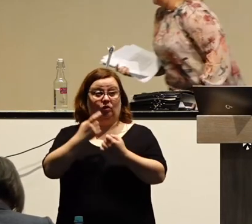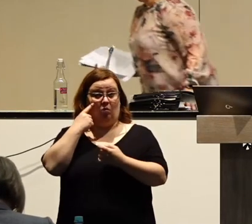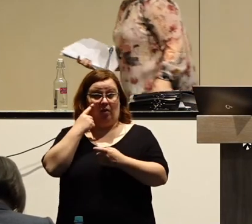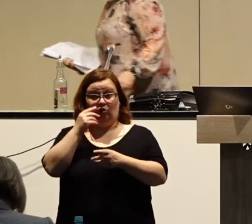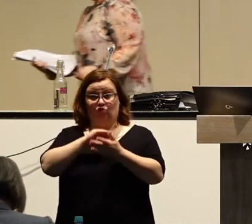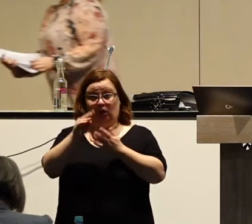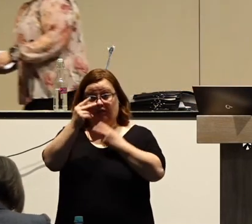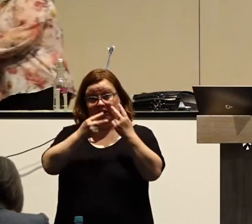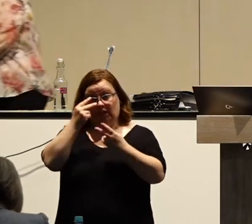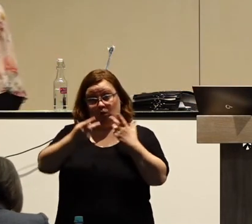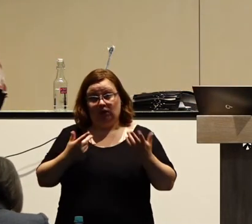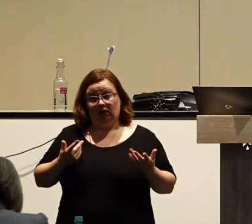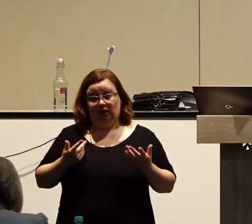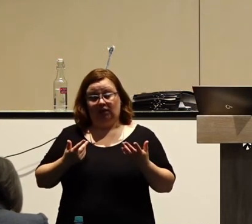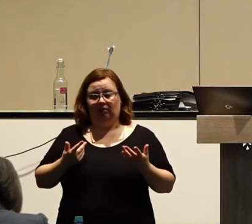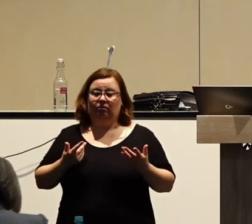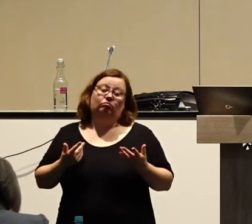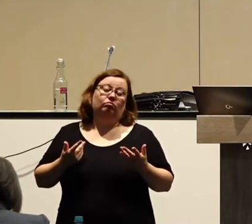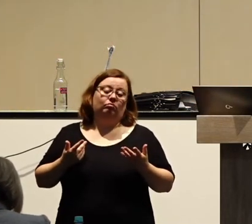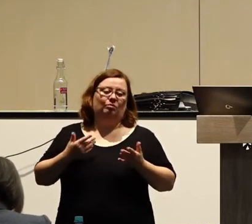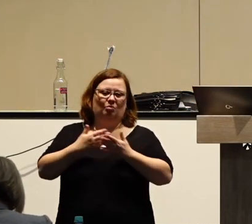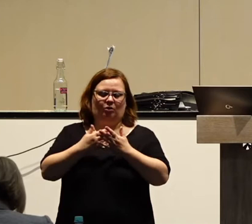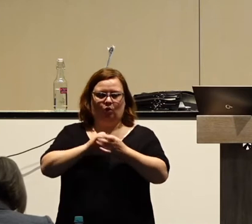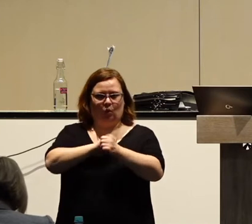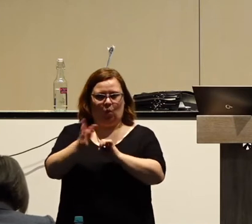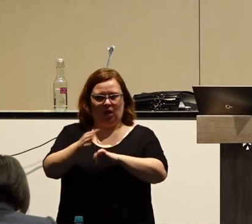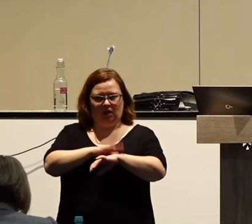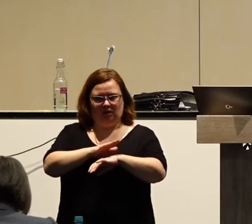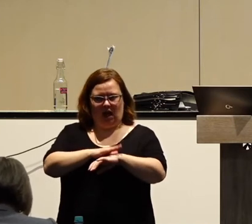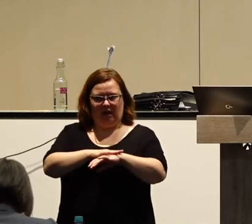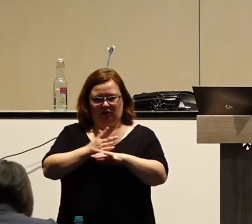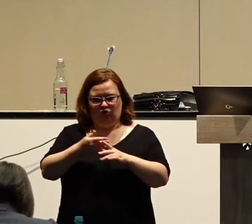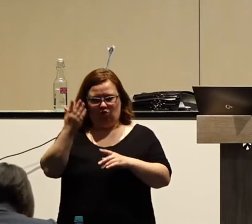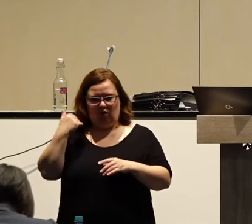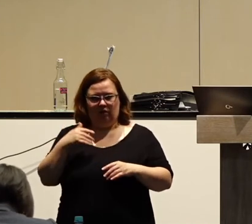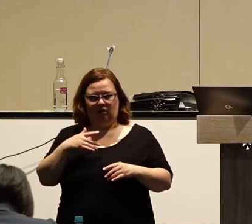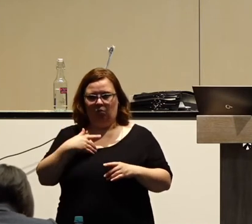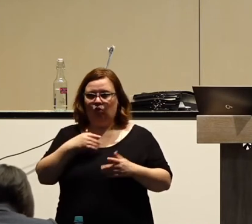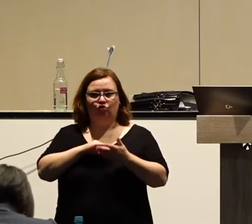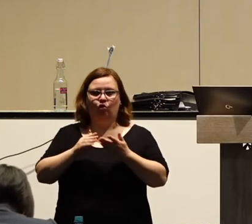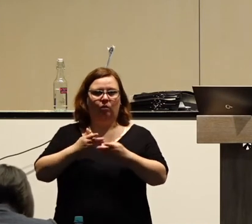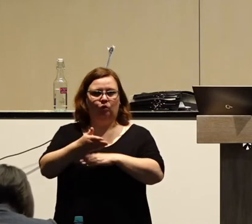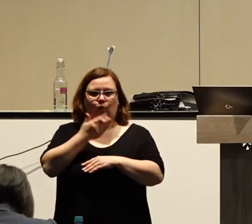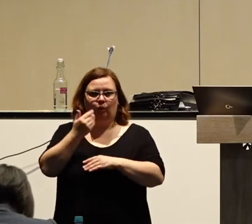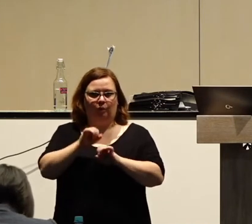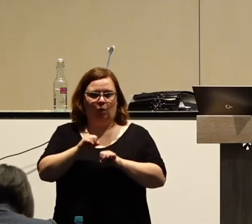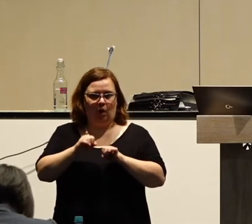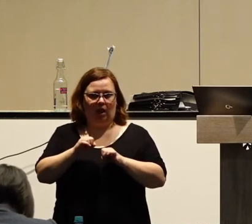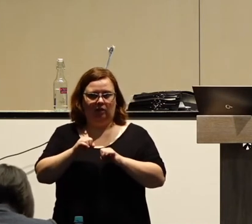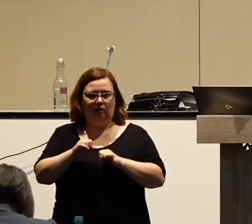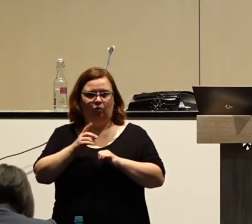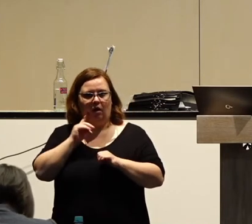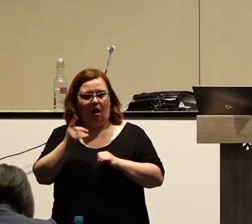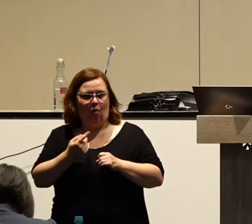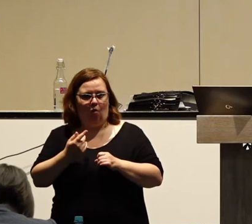Schulen? Es ist ja nicht nur so, dass in der Corona-Zeit, in der vorangegangenen Zeit, als kein Schulbesuch möglich war, diese